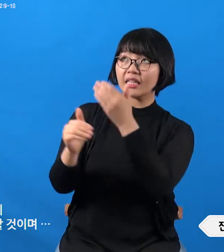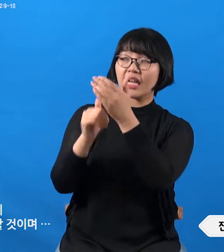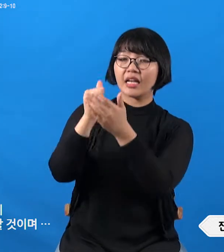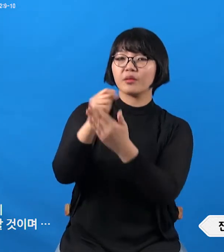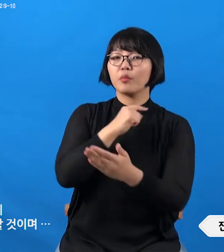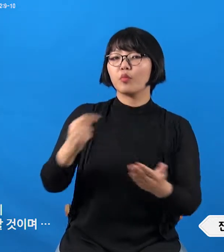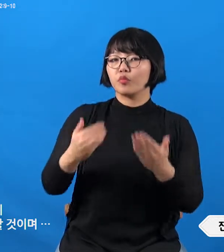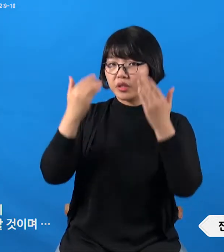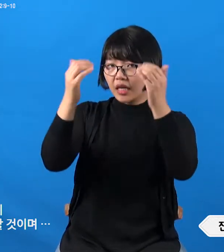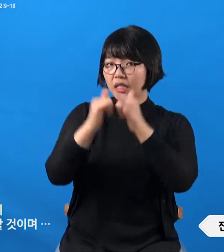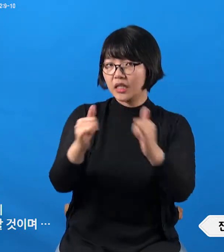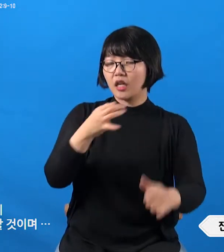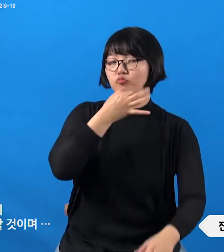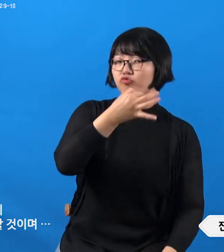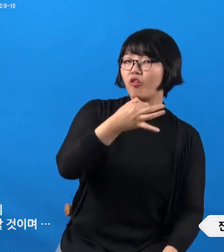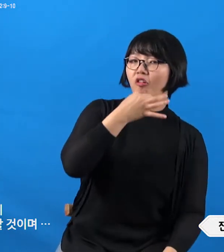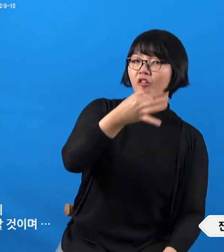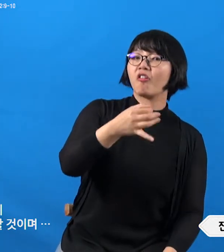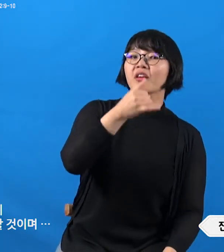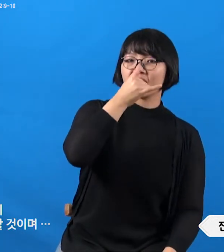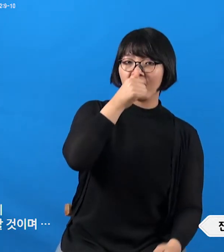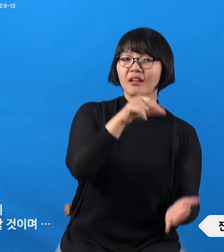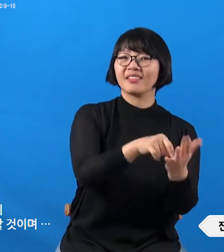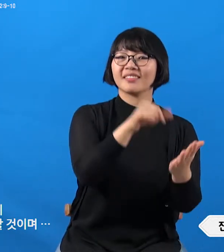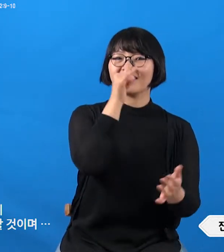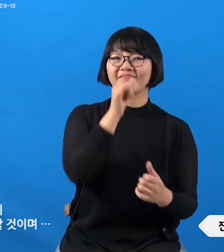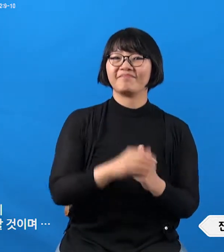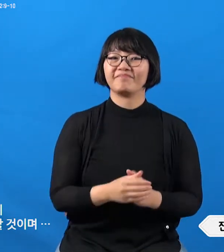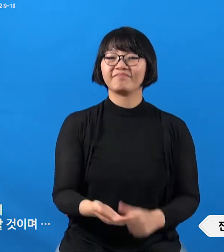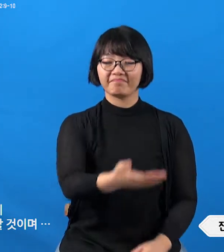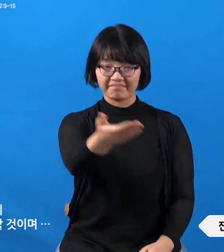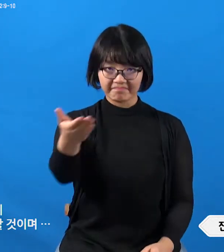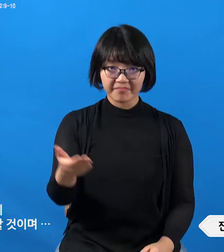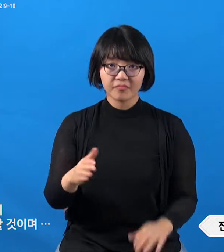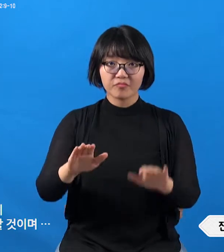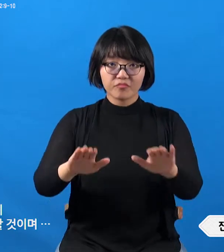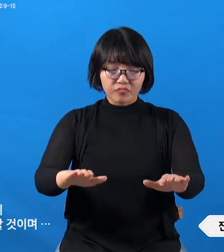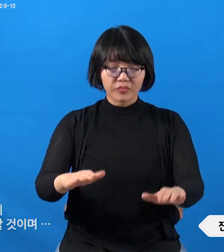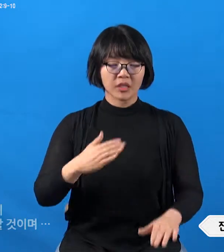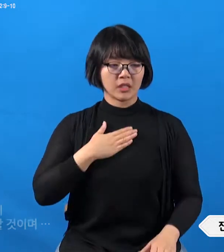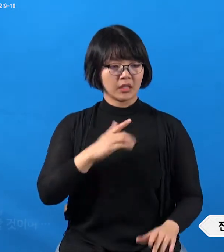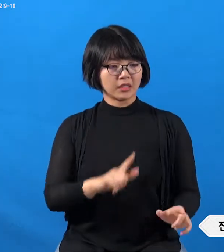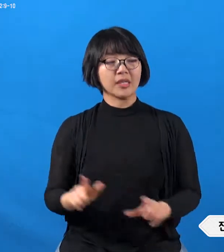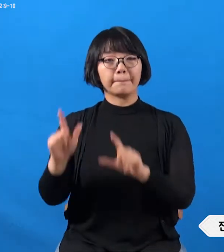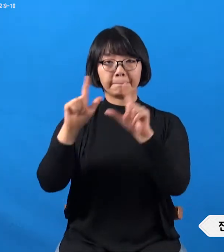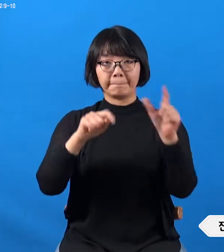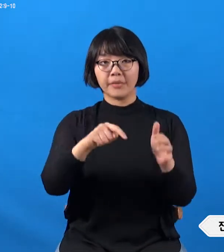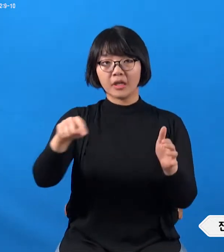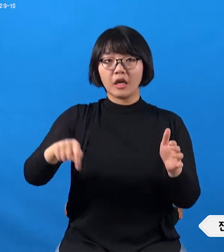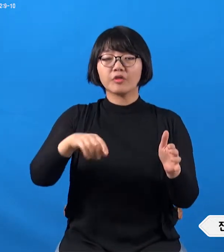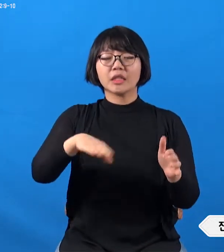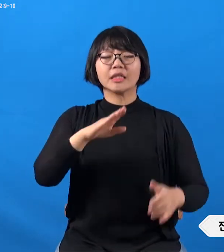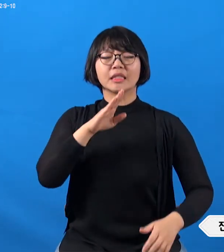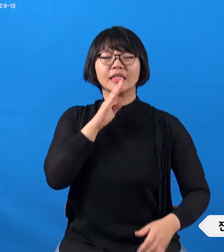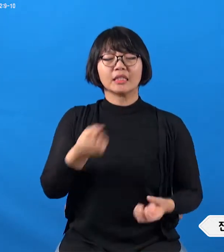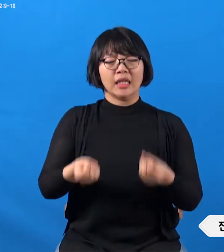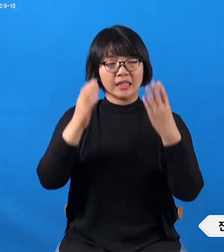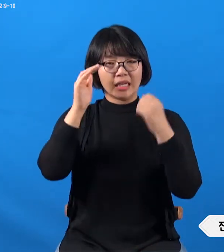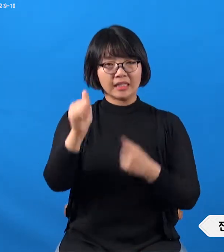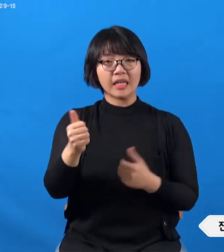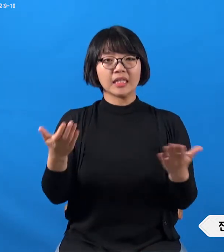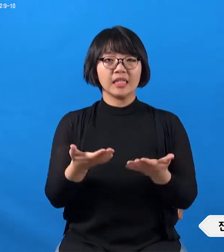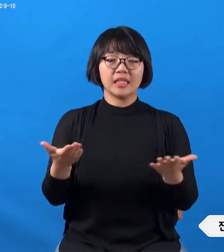하나님의 봉사자라 할 것이며. 사랑하는 여러분, 우리가 우리의 삶 가운데 정말